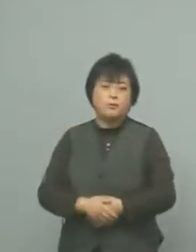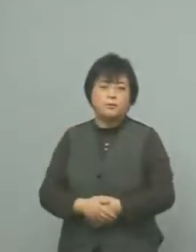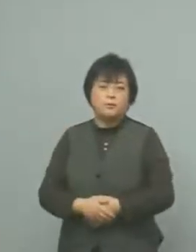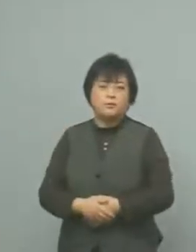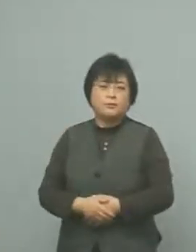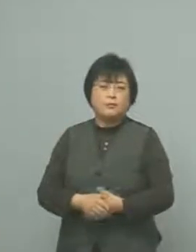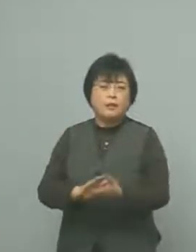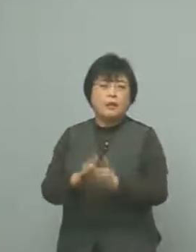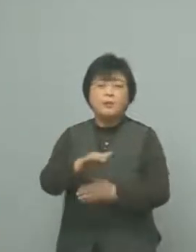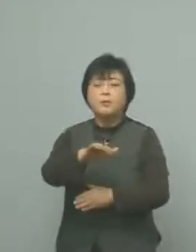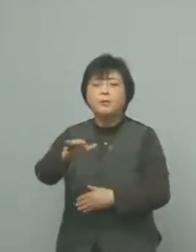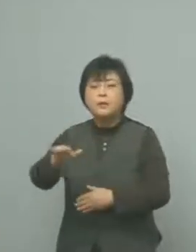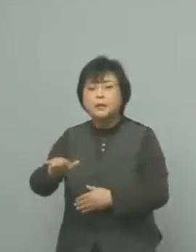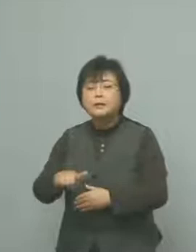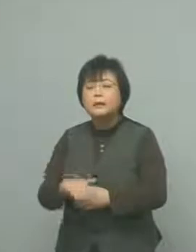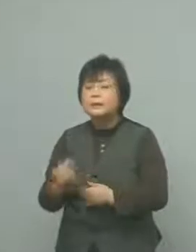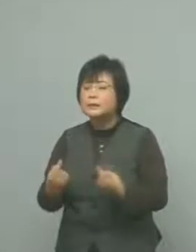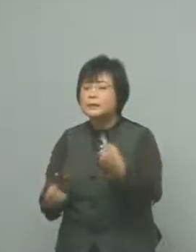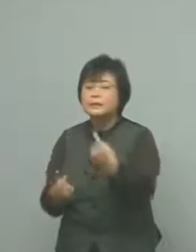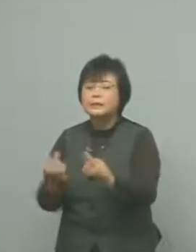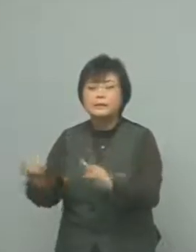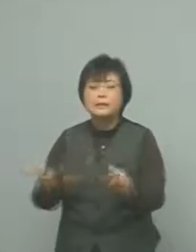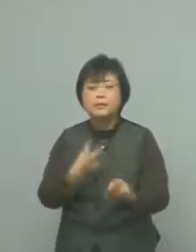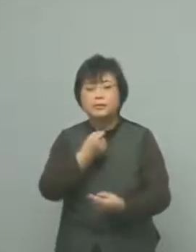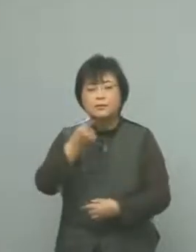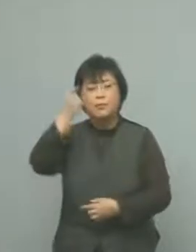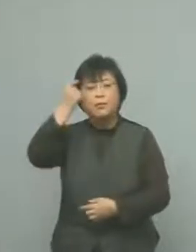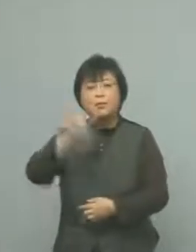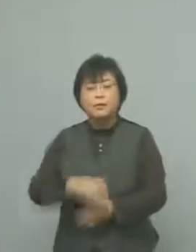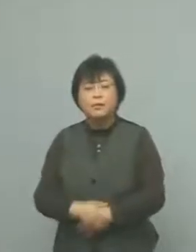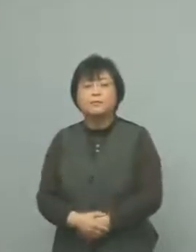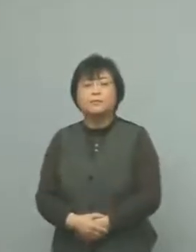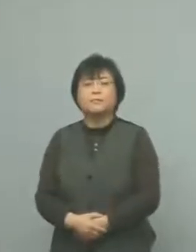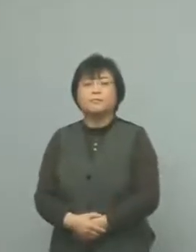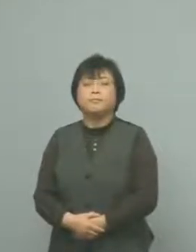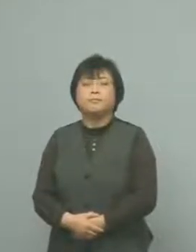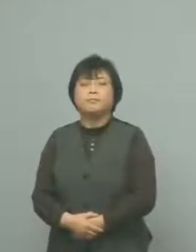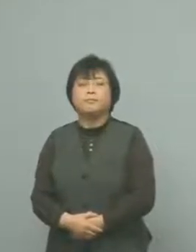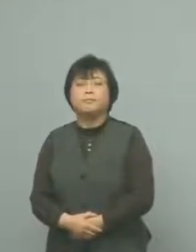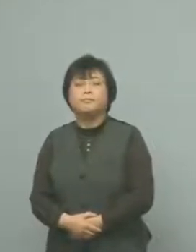県民の皆様にはぜひお出かけいただければと思います。